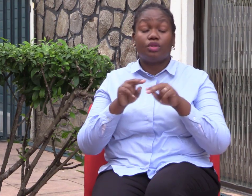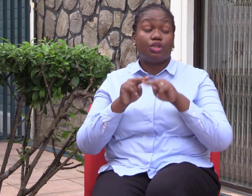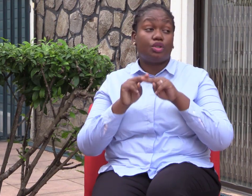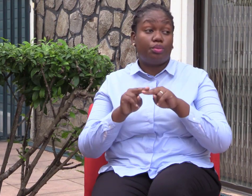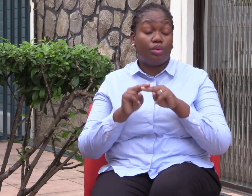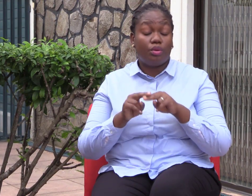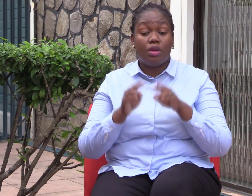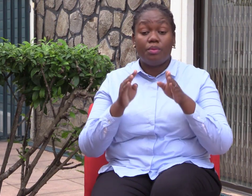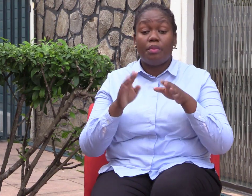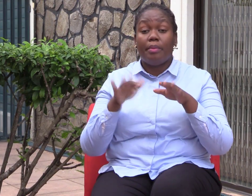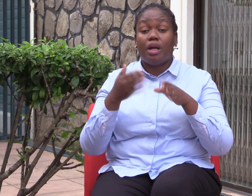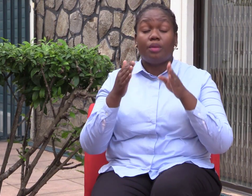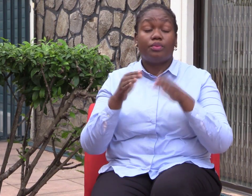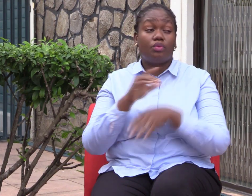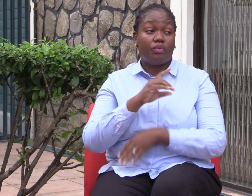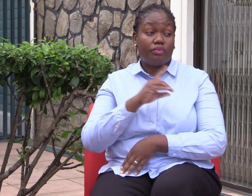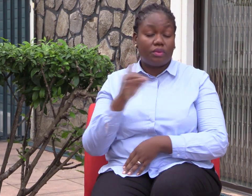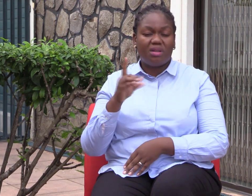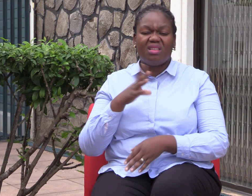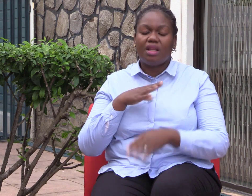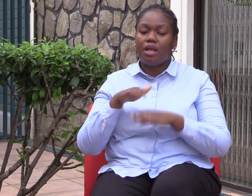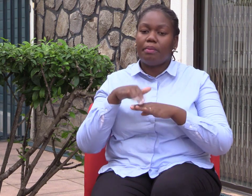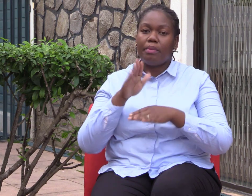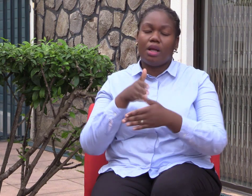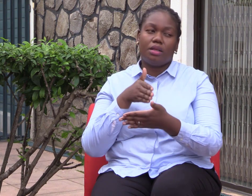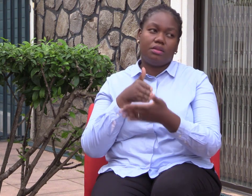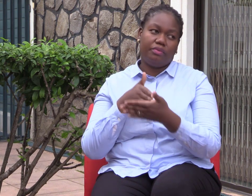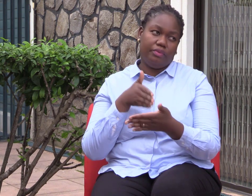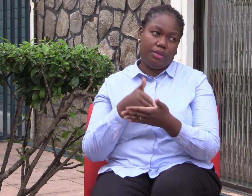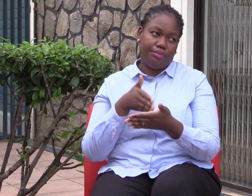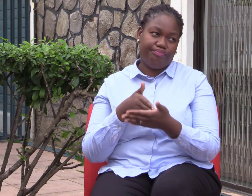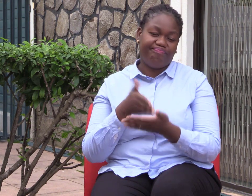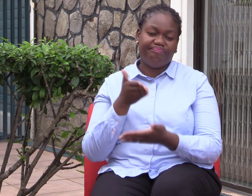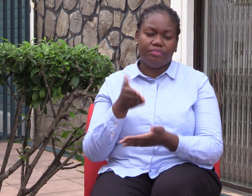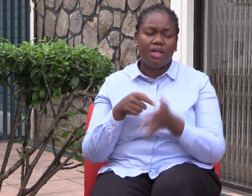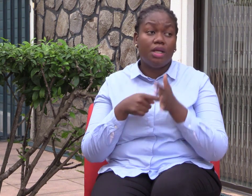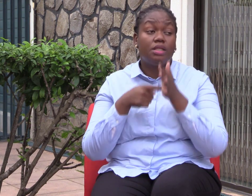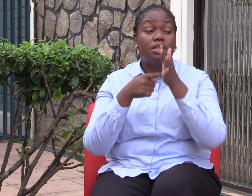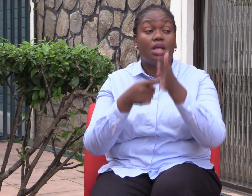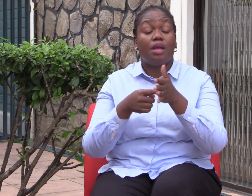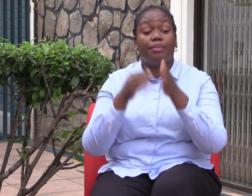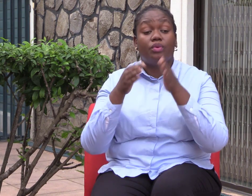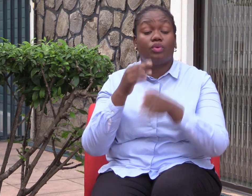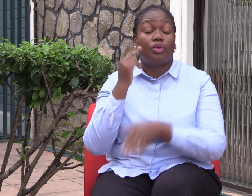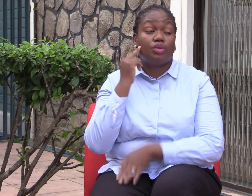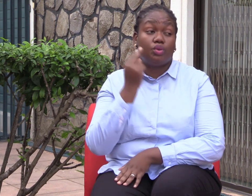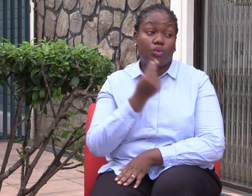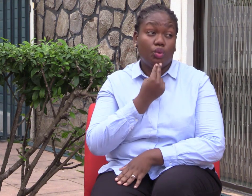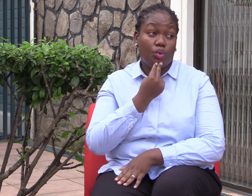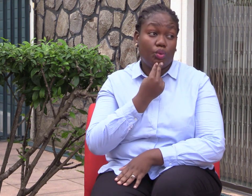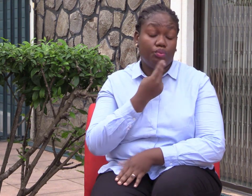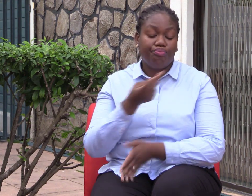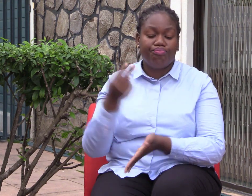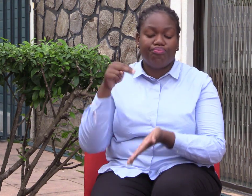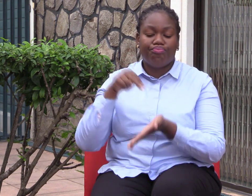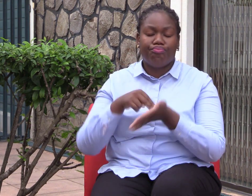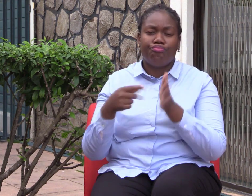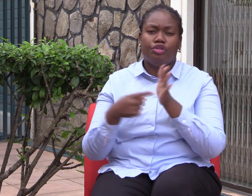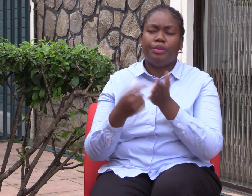É verdade. Para o transporte, temos tido essa grande barreira. Por exemplo, para pessoas